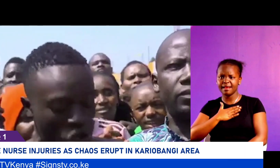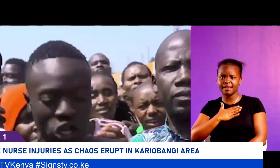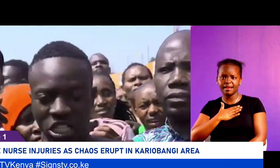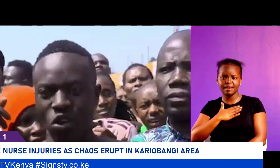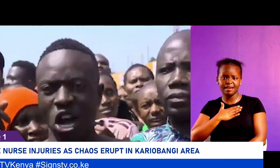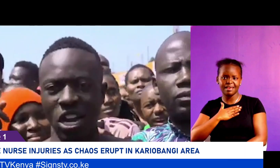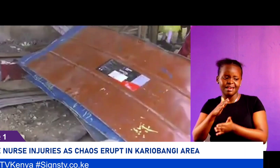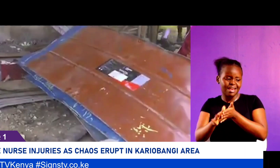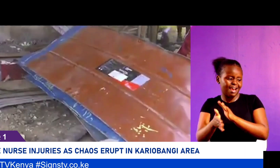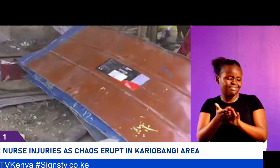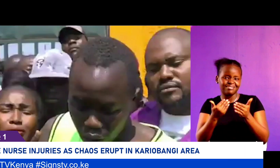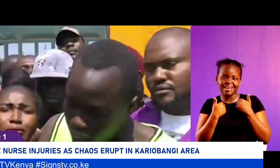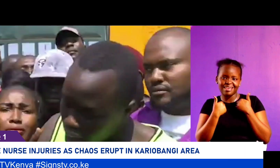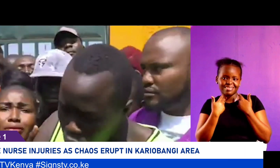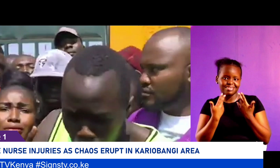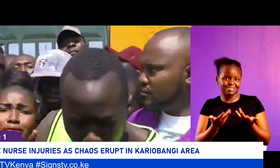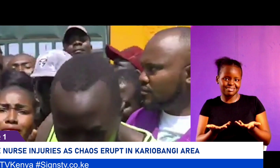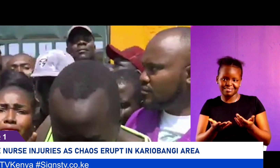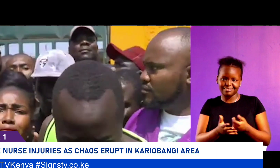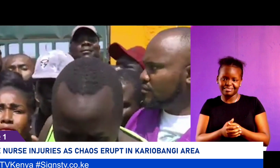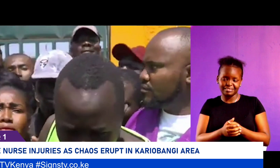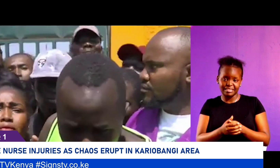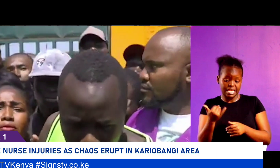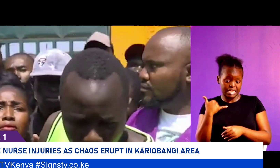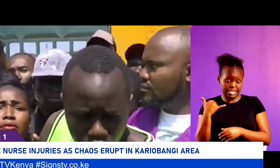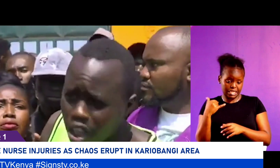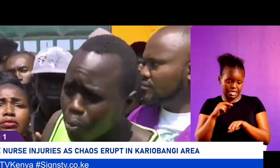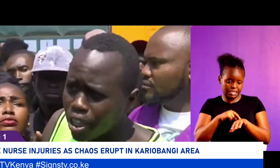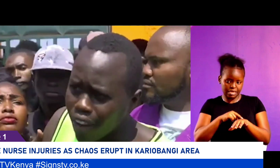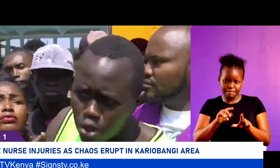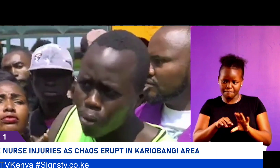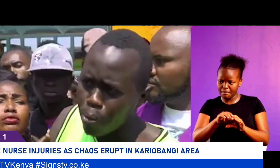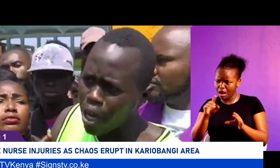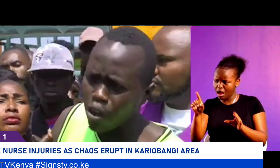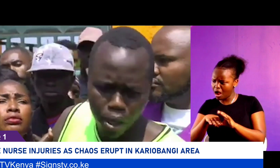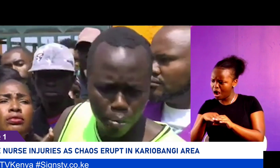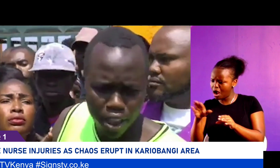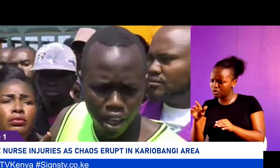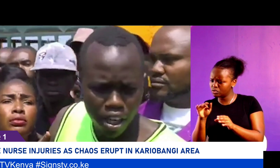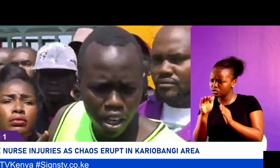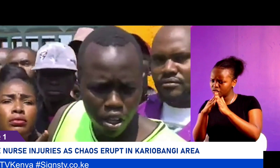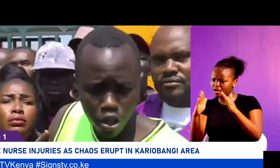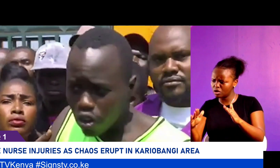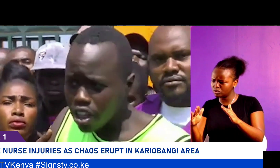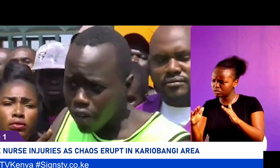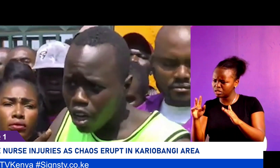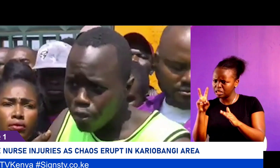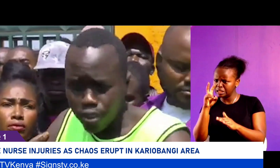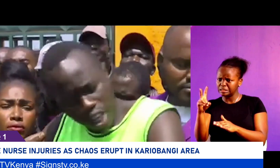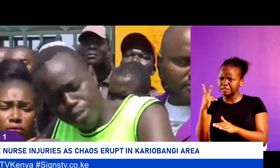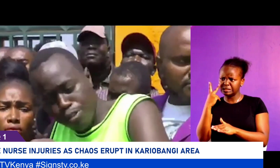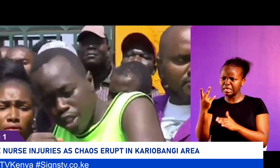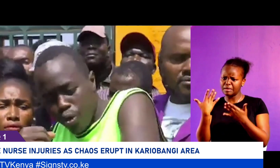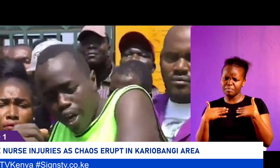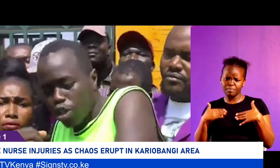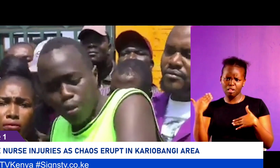ndio hivi, unaona? Yesterday wakati tundu natoka hivi kwa nyumba, kidogo ninapata watu na mapanga wamenipata. So in the way of self defense, kuweka tu hivi